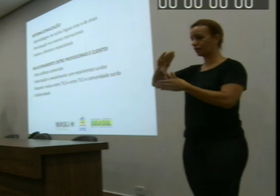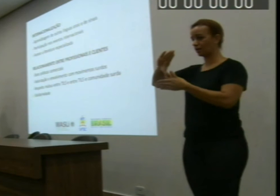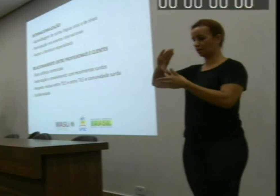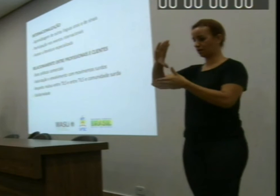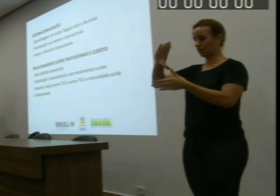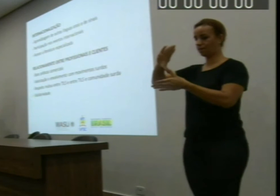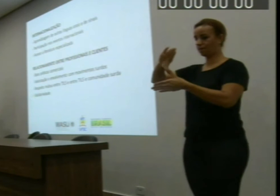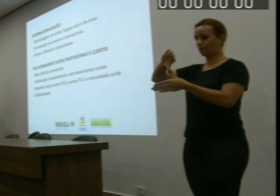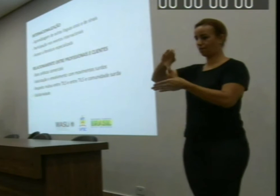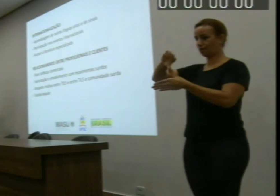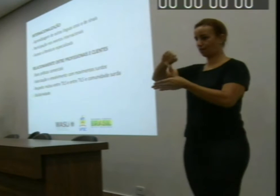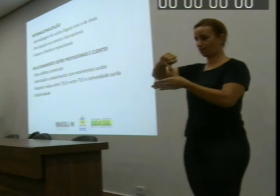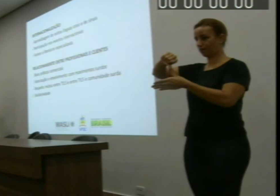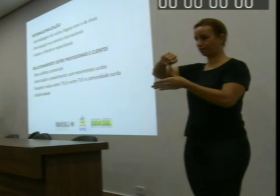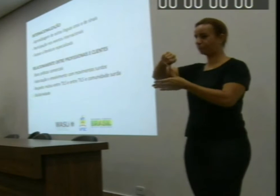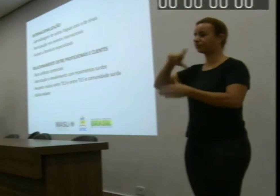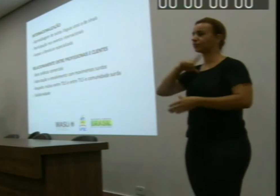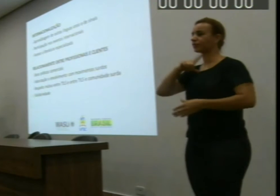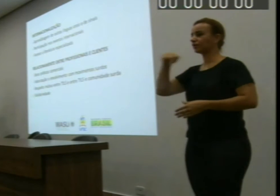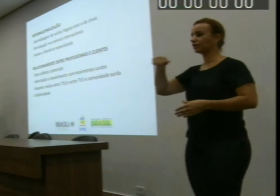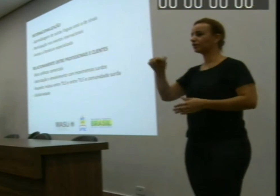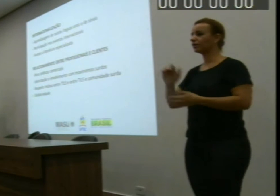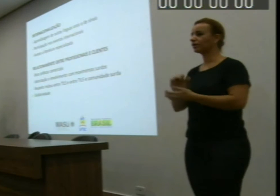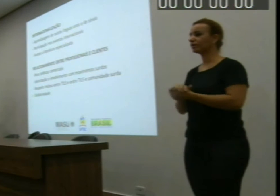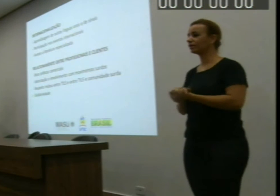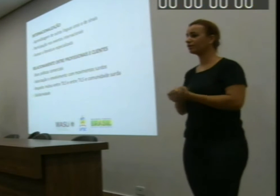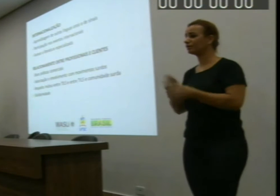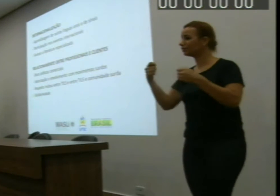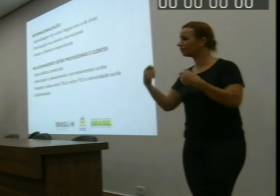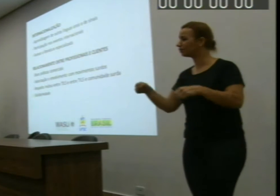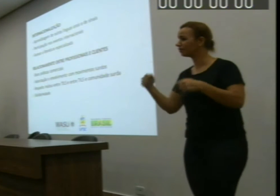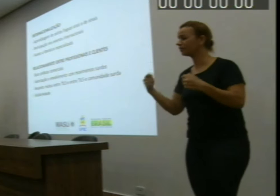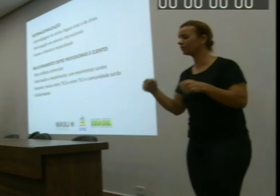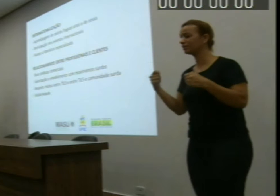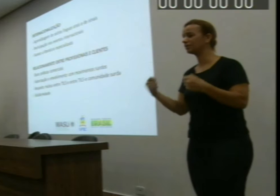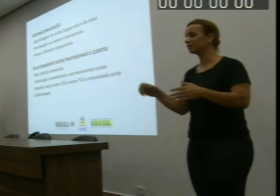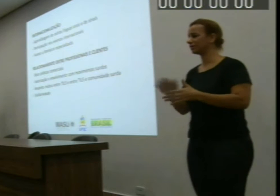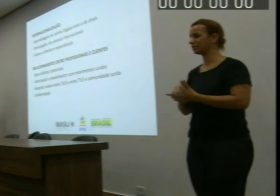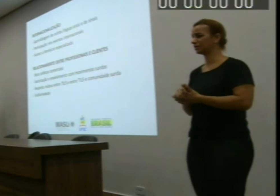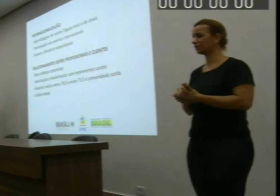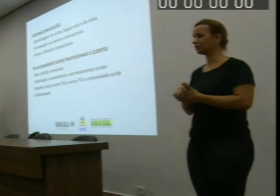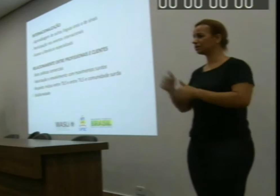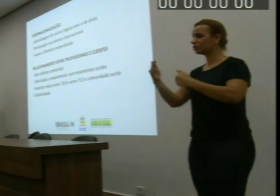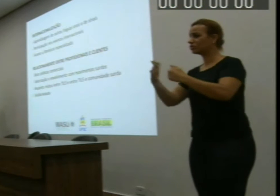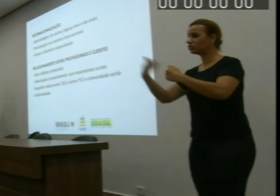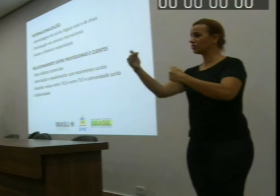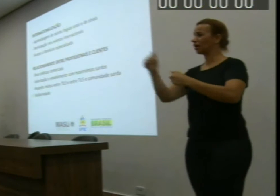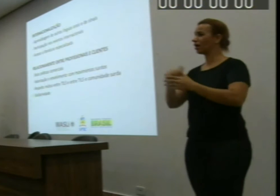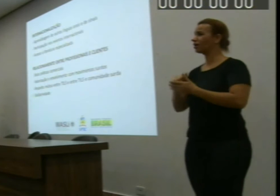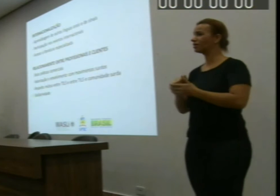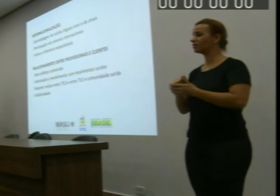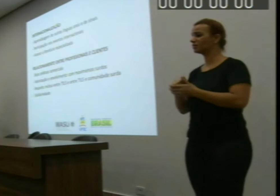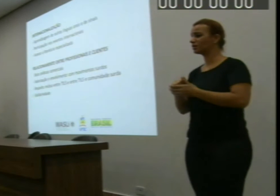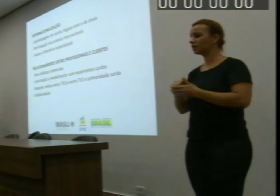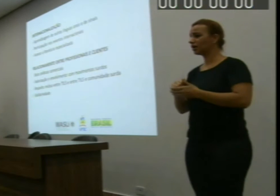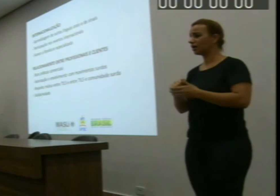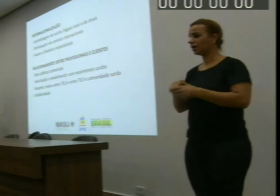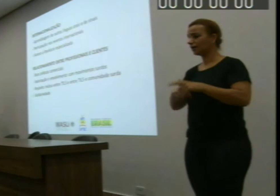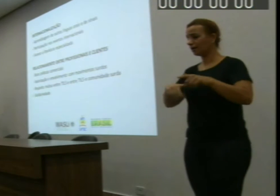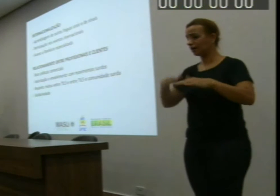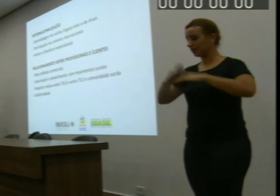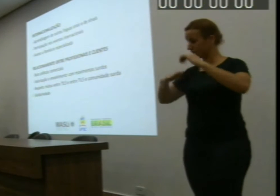carecem de Formação Então veja vocês TM aqui grandes oportunidades de Formação Vocês conseguem acender grande quantidade de